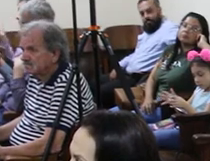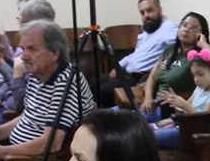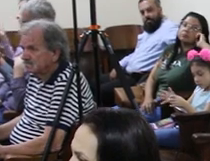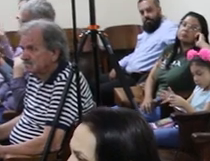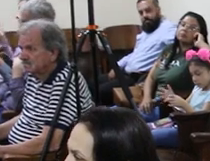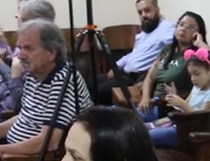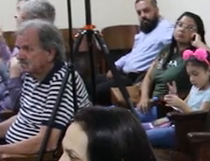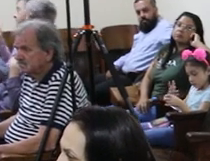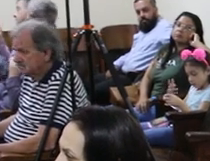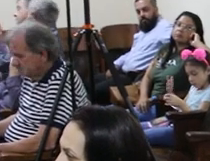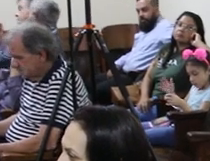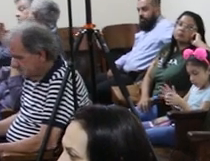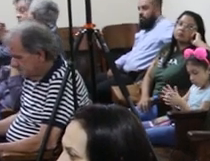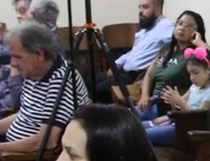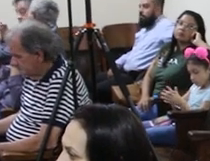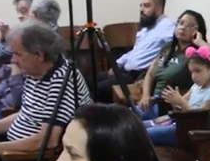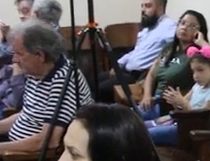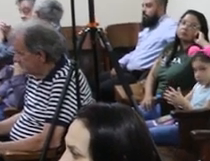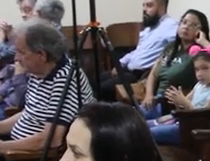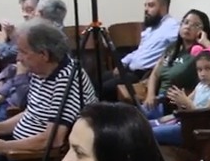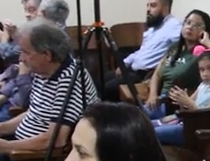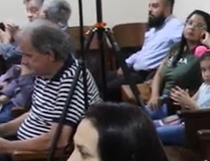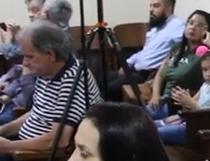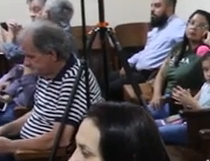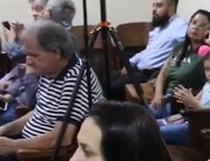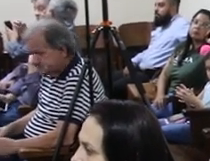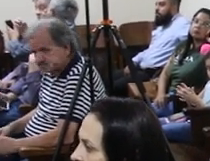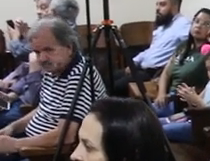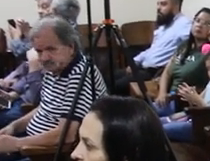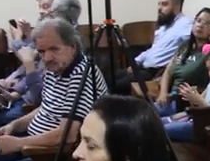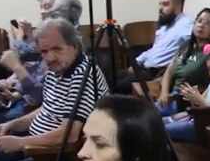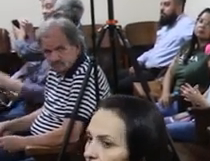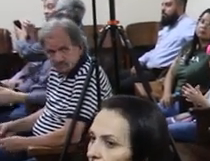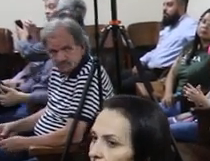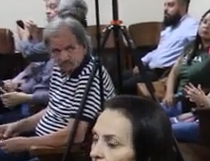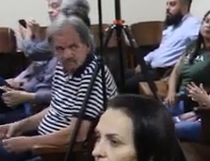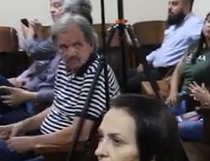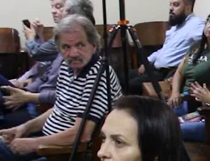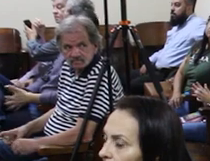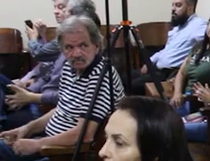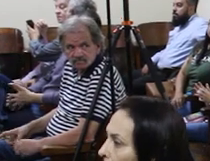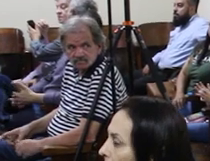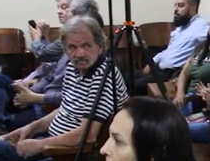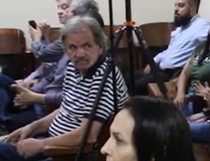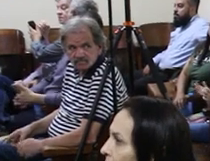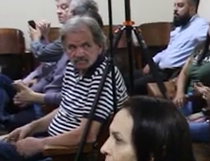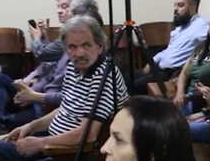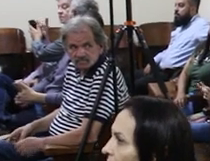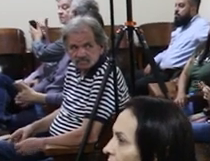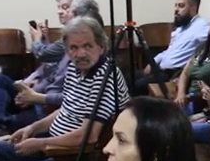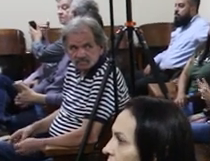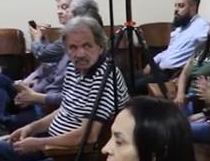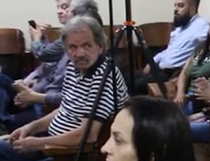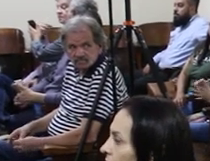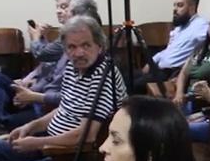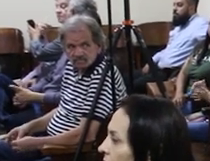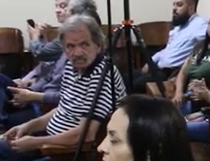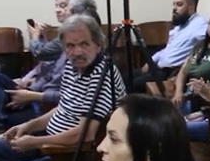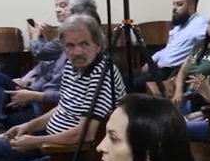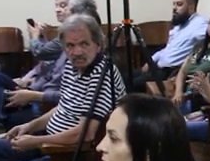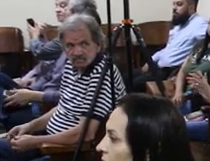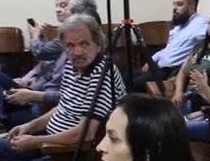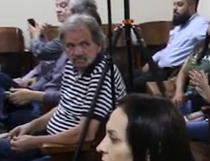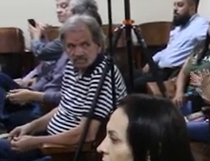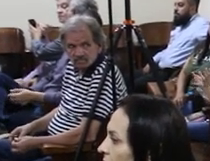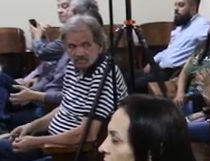Paranaguá. E a gente nota o seguinte, com as pessoas que a gente fala do Paraná, os paranaguaras, mesmo que não estão aqui, eles